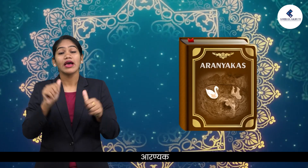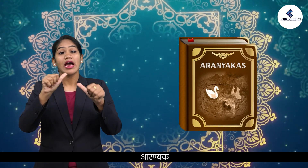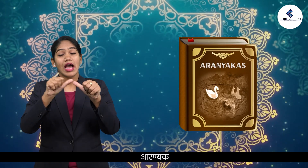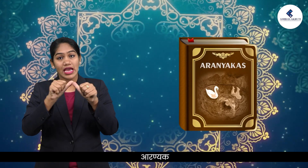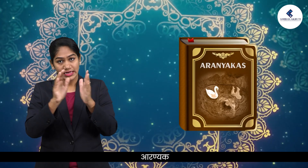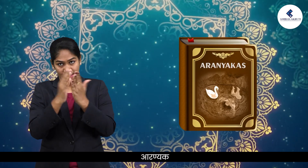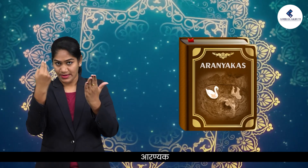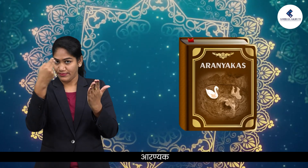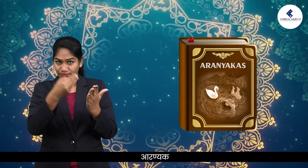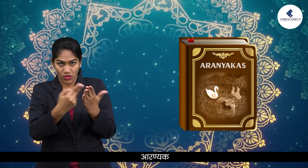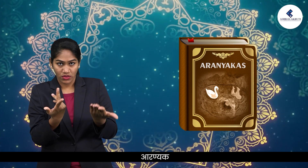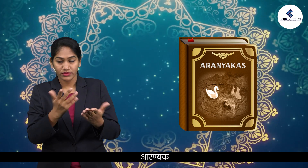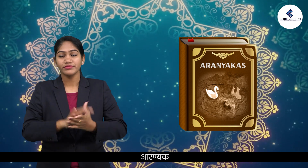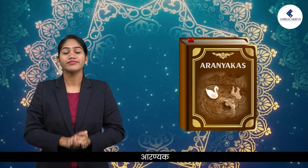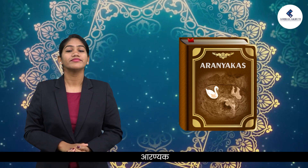आरण्यक